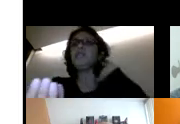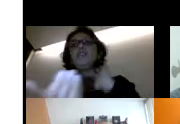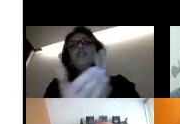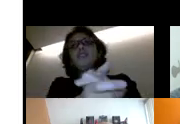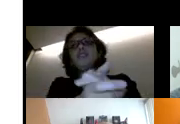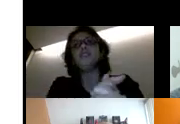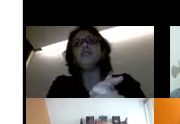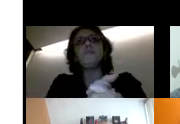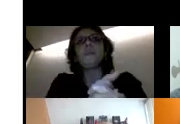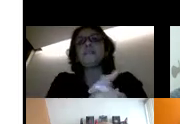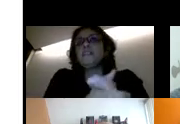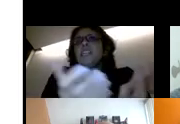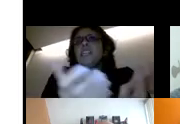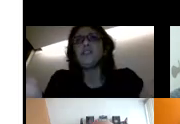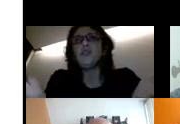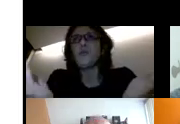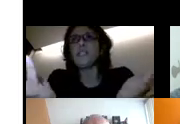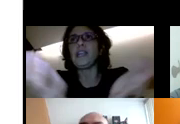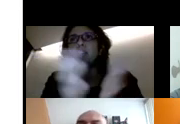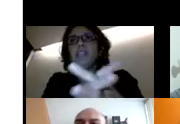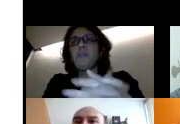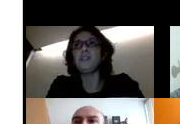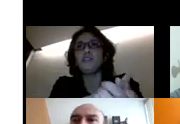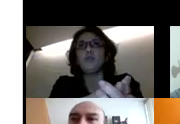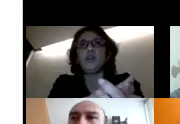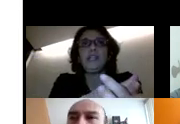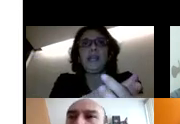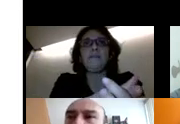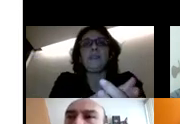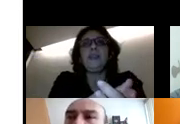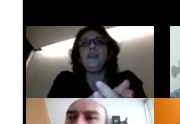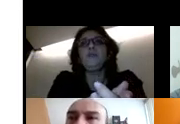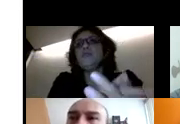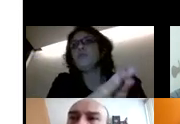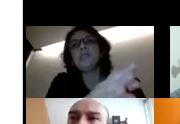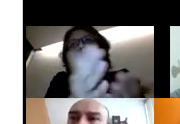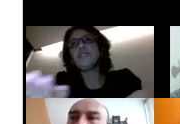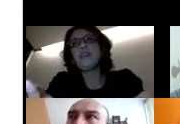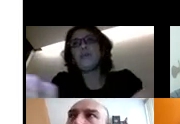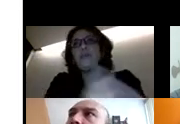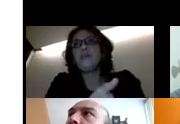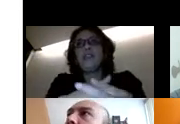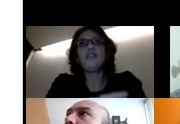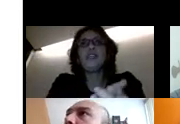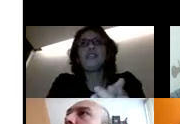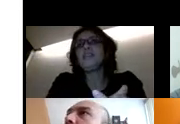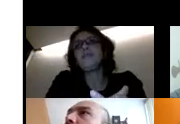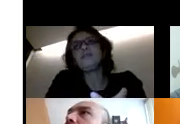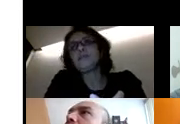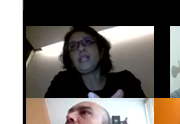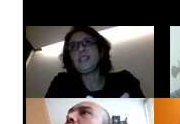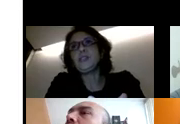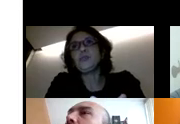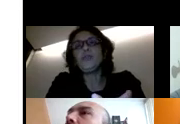sistemas lingüísticos, considerando sistema lingüístico como cualquiera, ¿no? Independiente de su modalidad. Por supuesto, cosas como muy lógicas